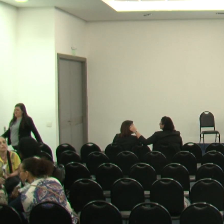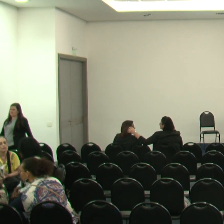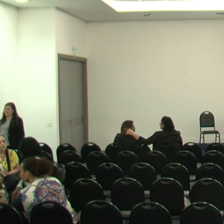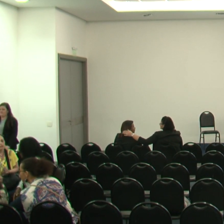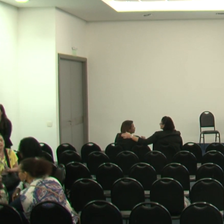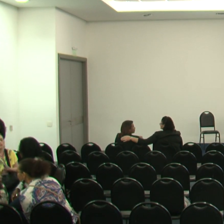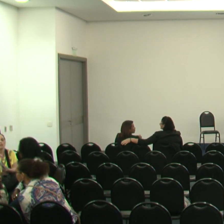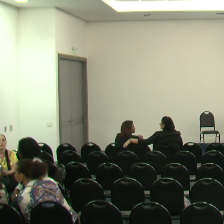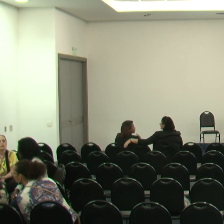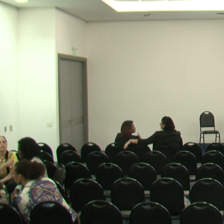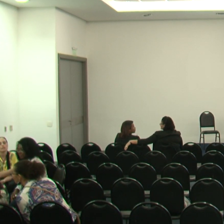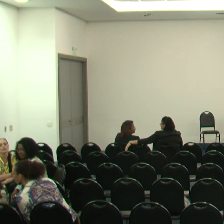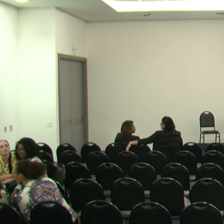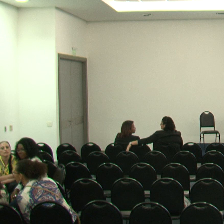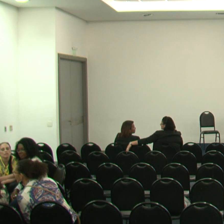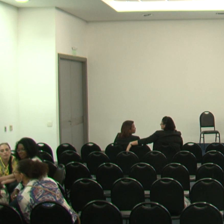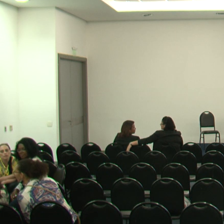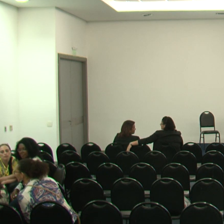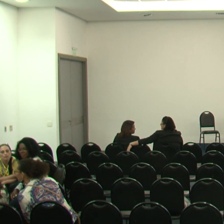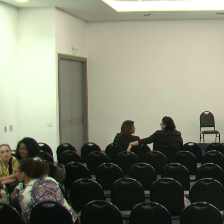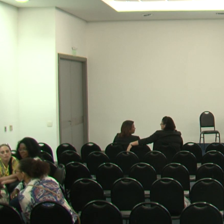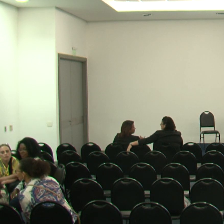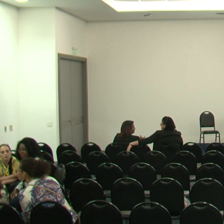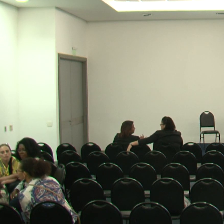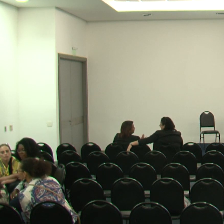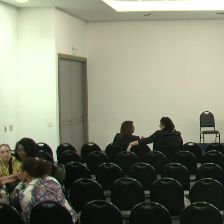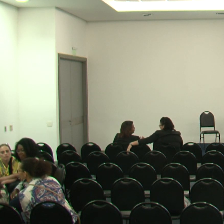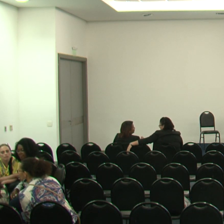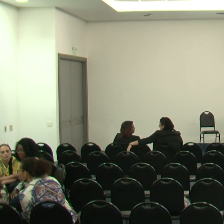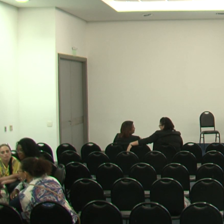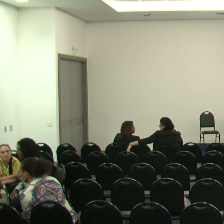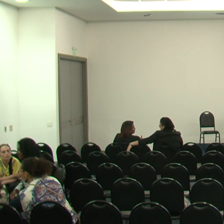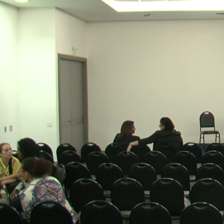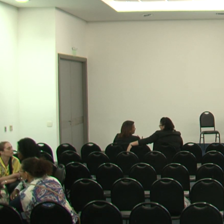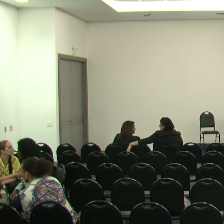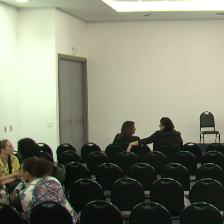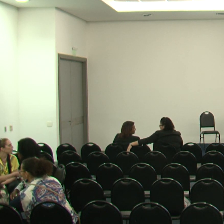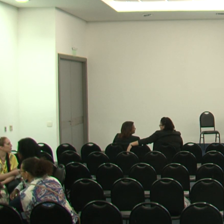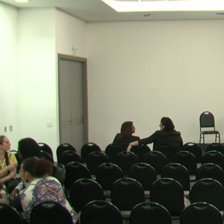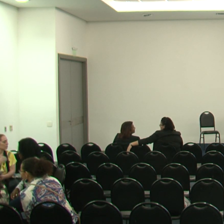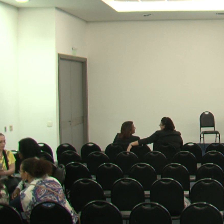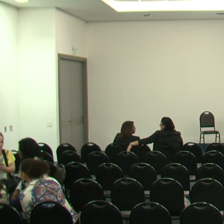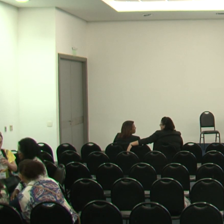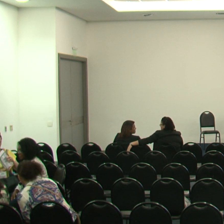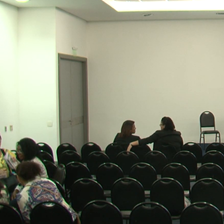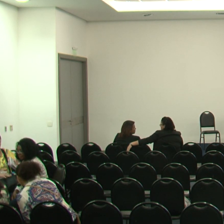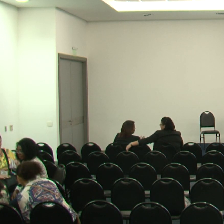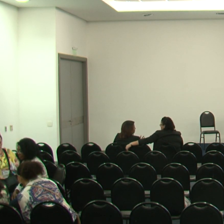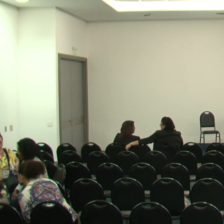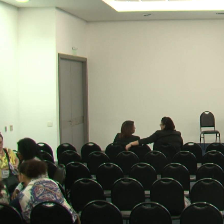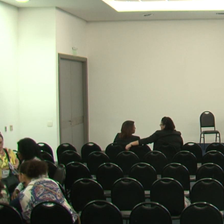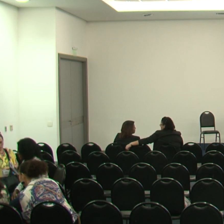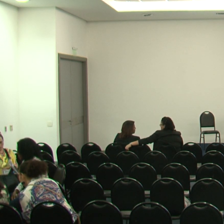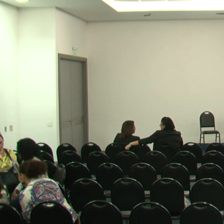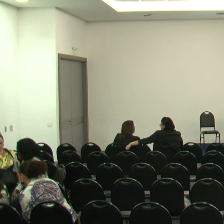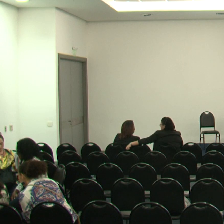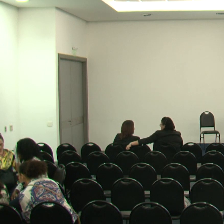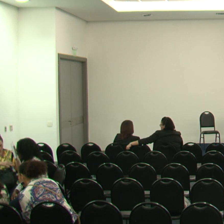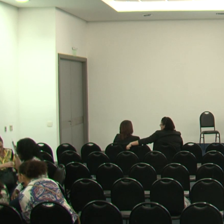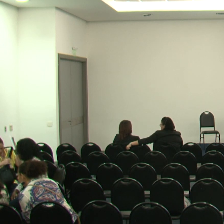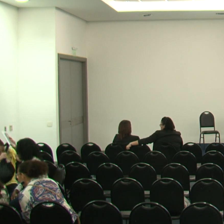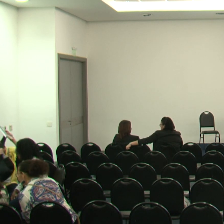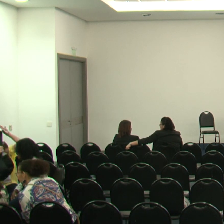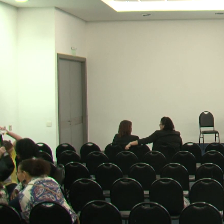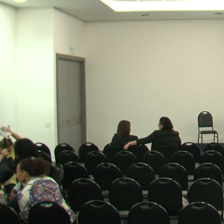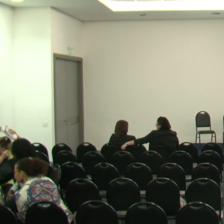Lembrando que está indicado na folha qual é o tipo de escola, mas vocês vão escolher aí qual é a série, né, qual é a disciplina, mas o tipo de